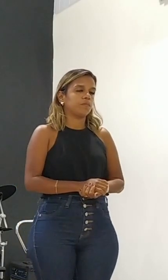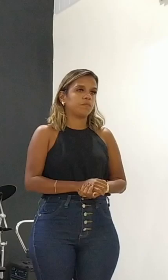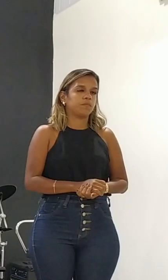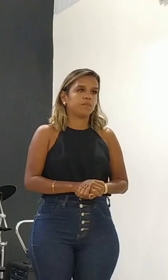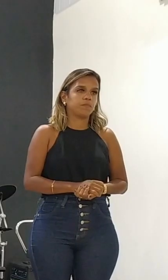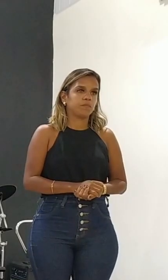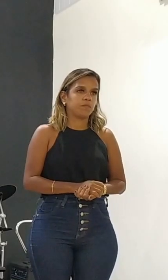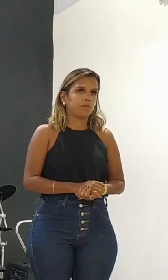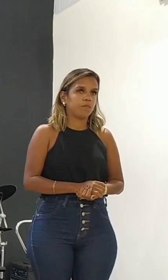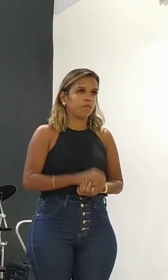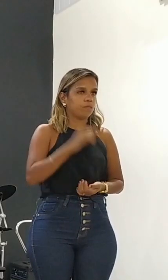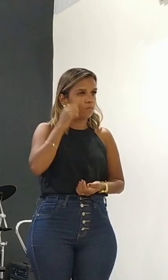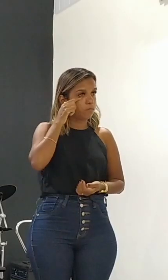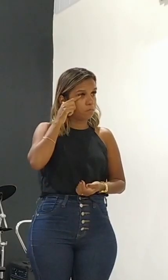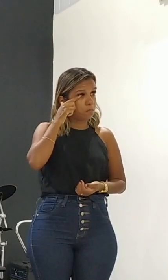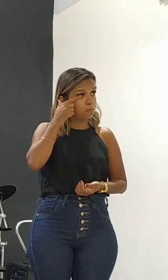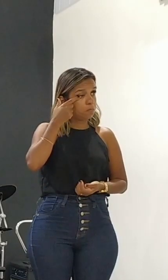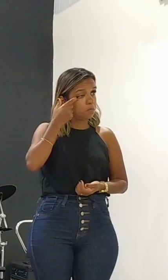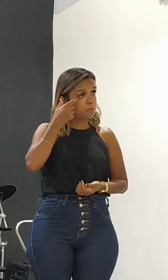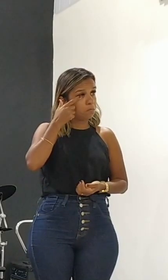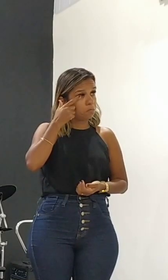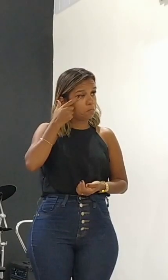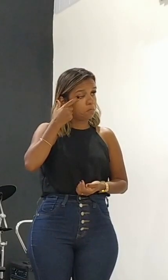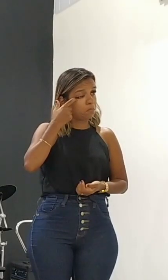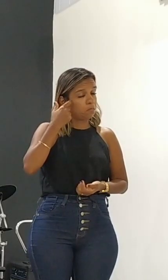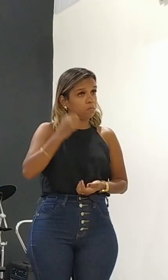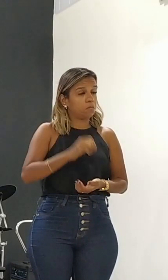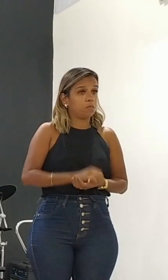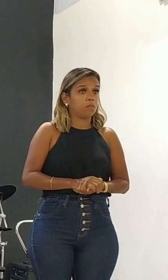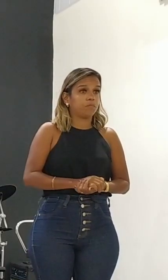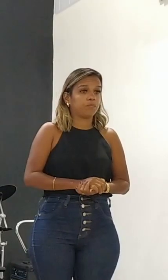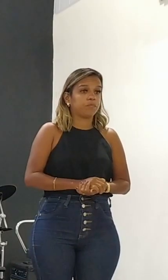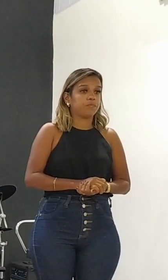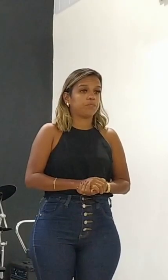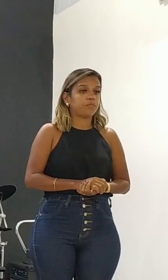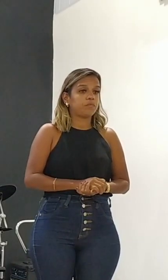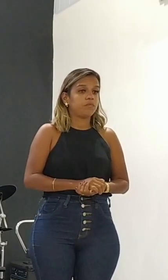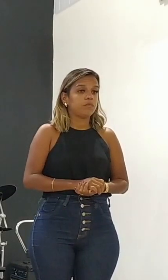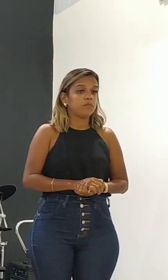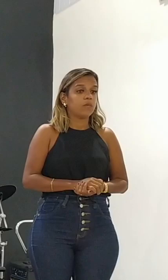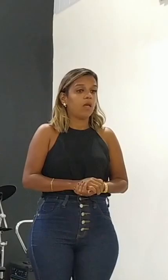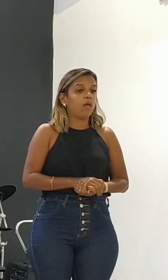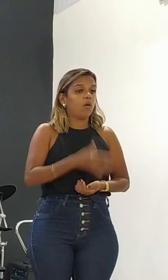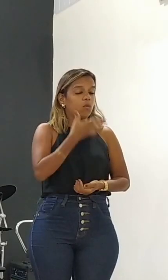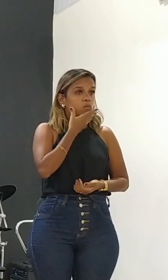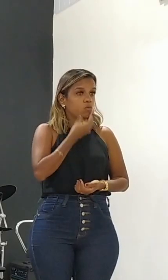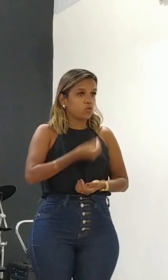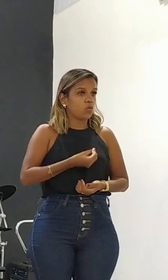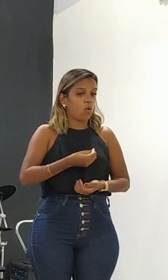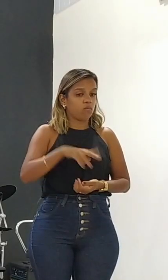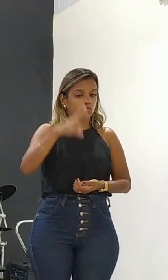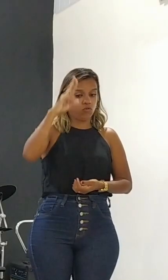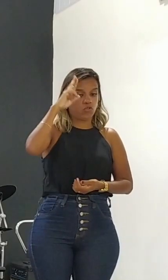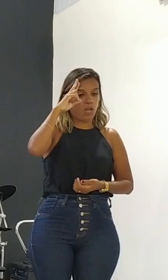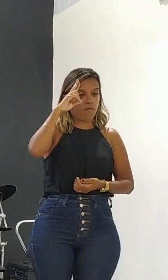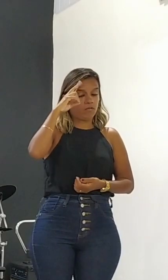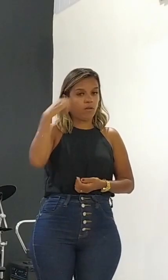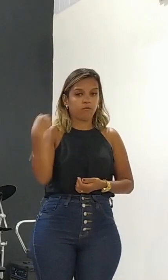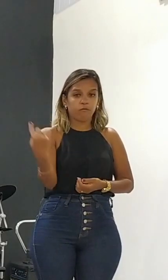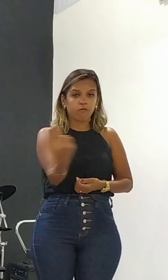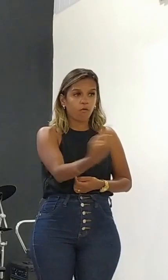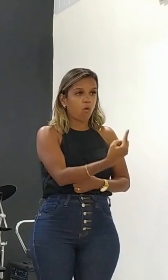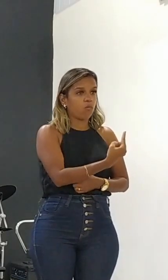estavam por detrás de toda a casa de Judá. Irmãos, isso aí fala sobre liderança na igreja.